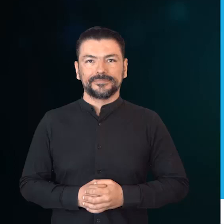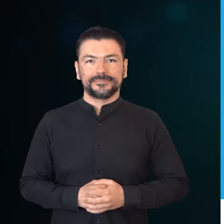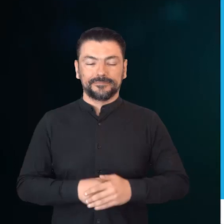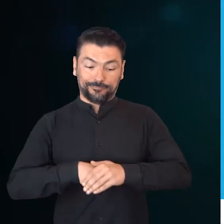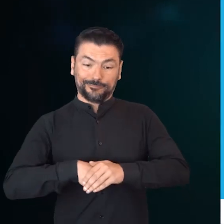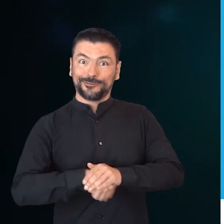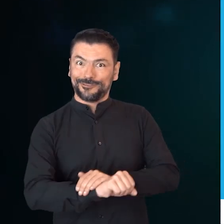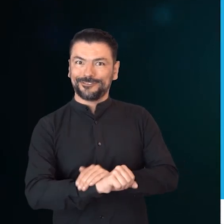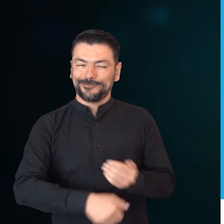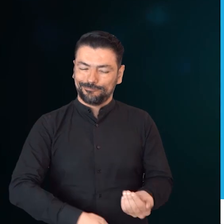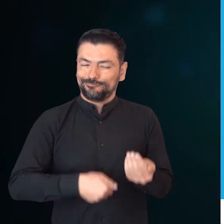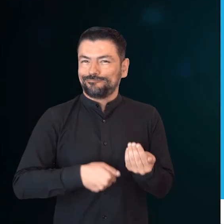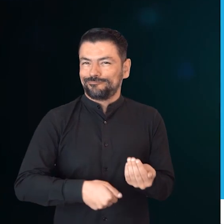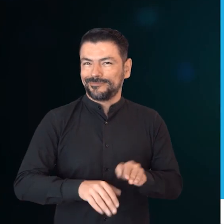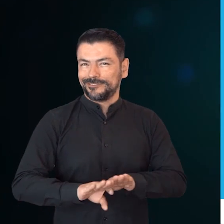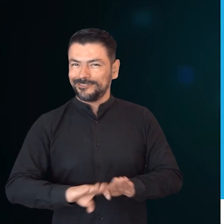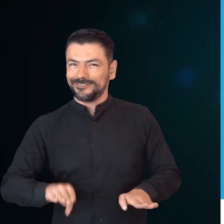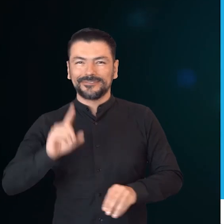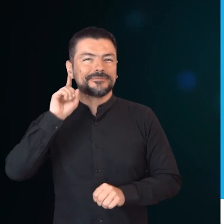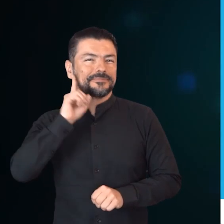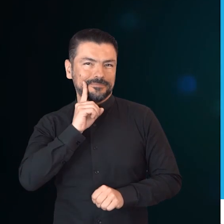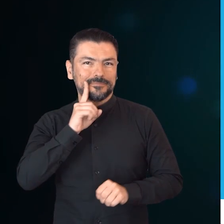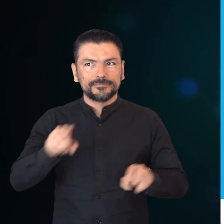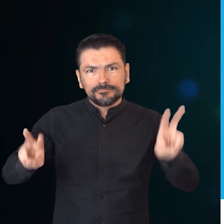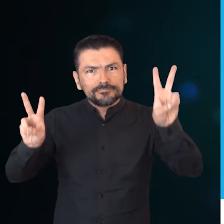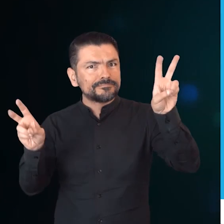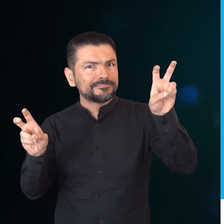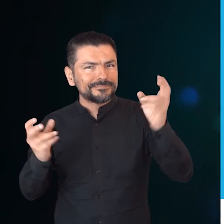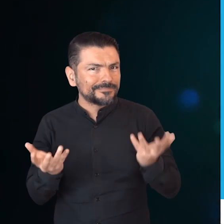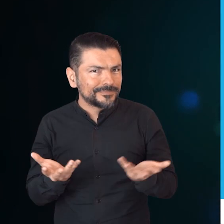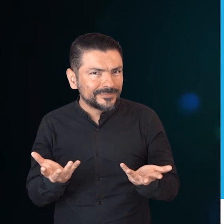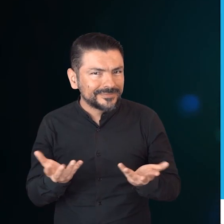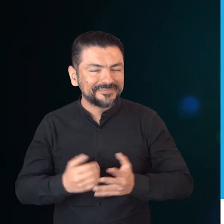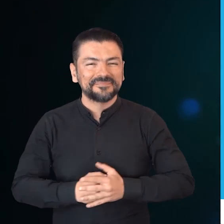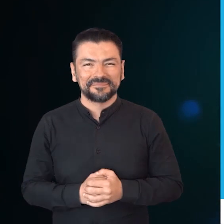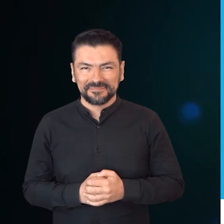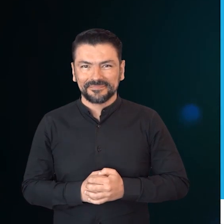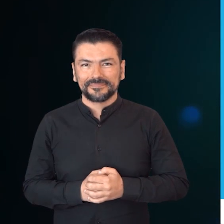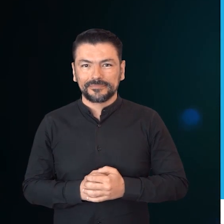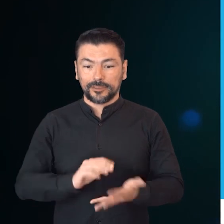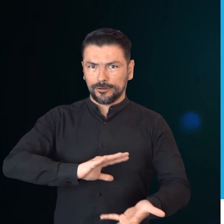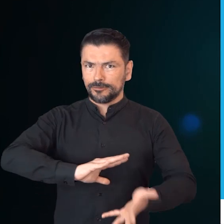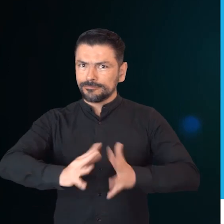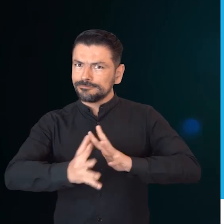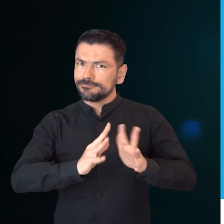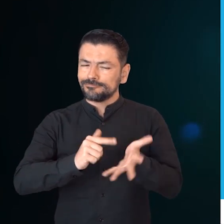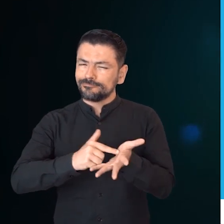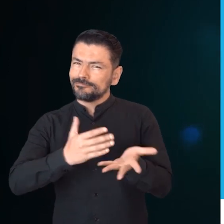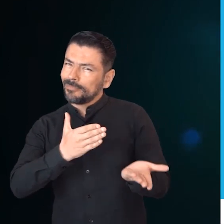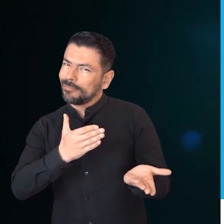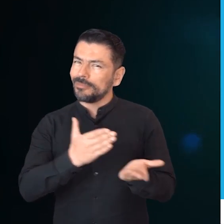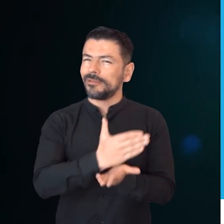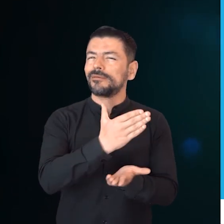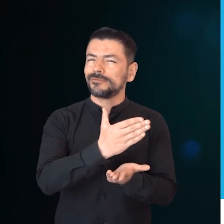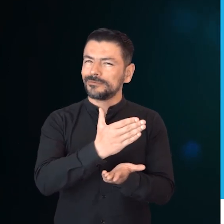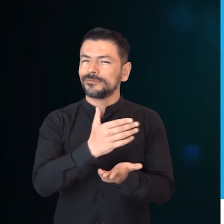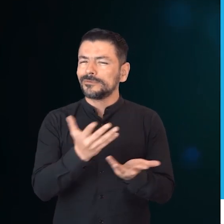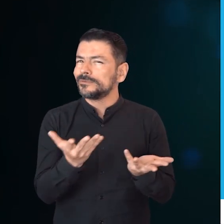Primera infancia y niñez sorda. Derecho a la lengua de señas y a una crianza inclusiva como parte de la